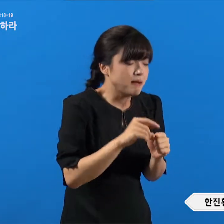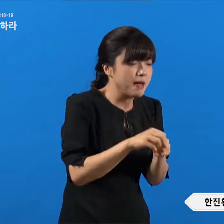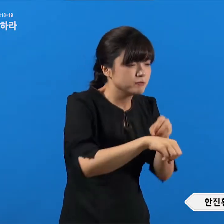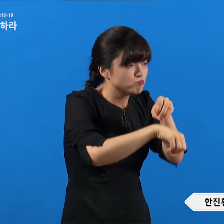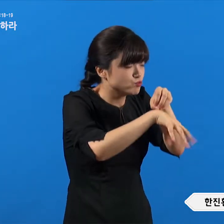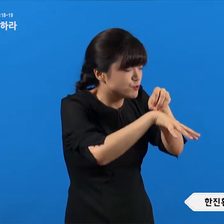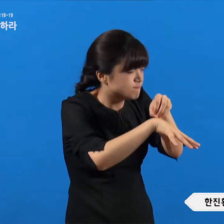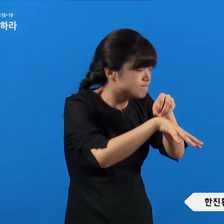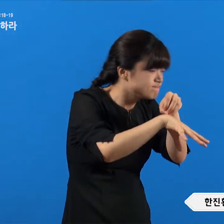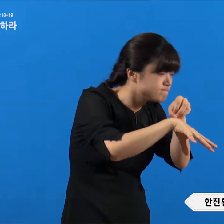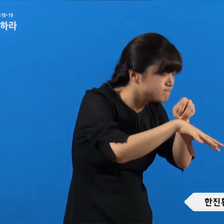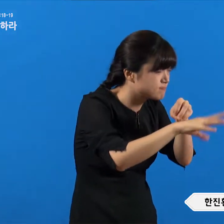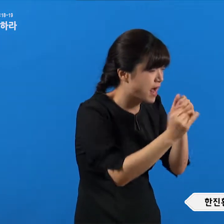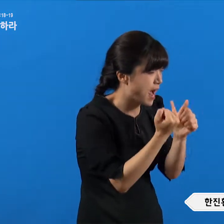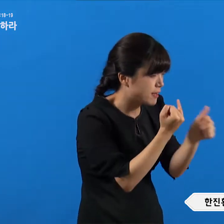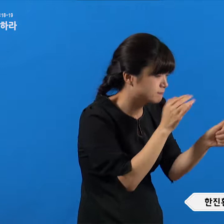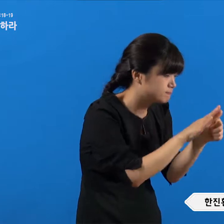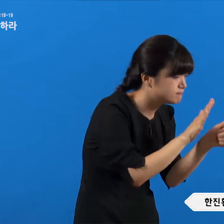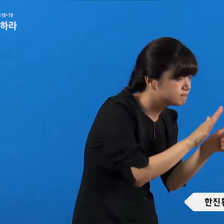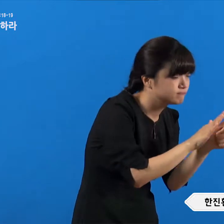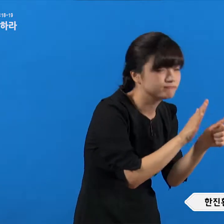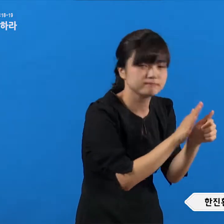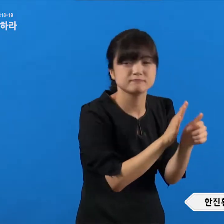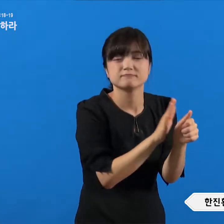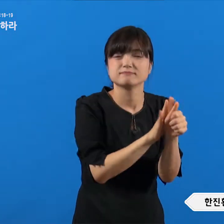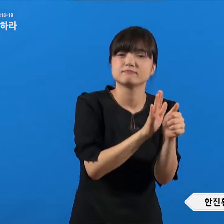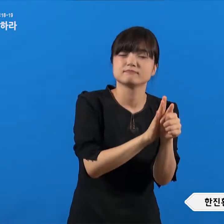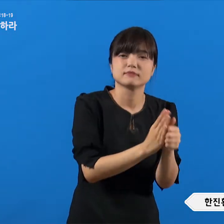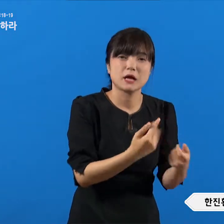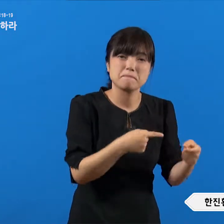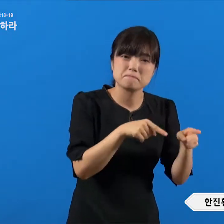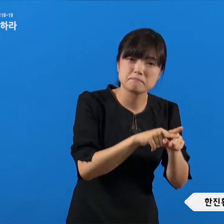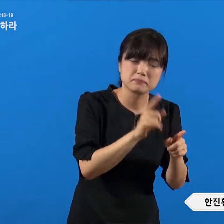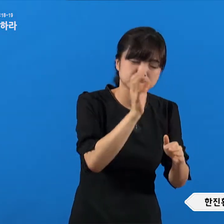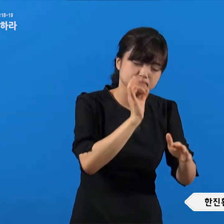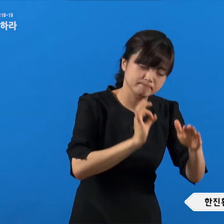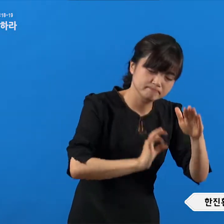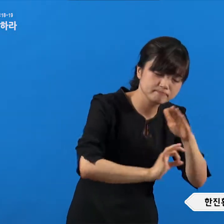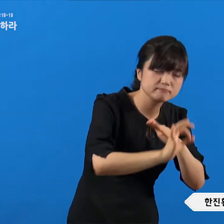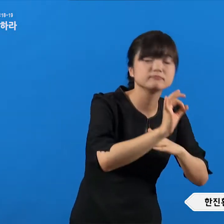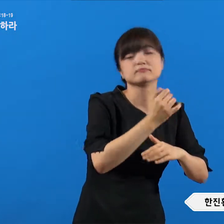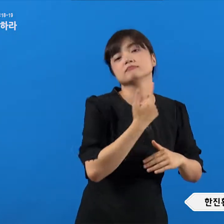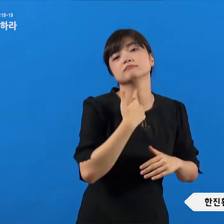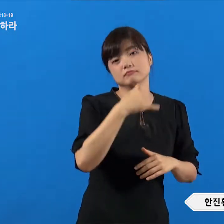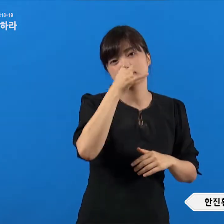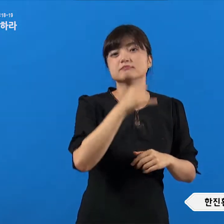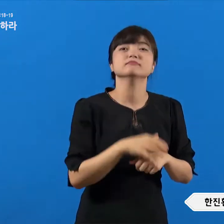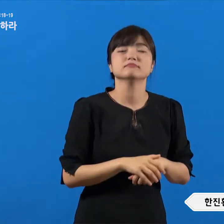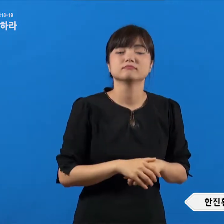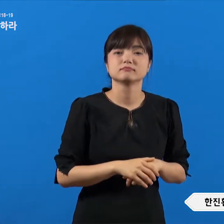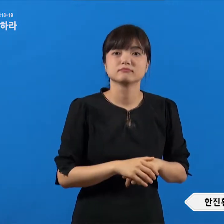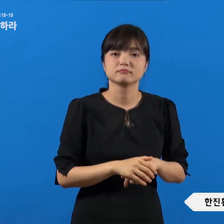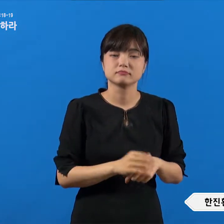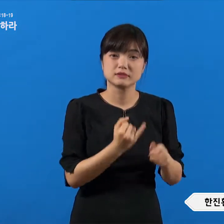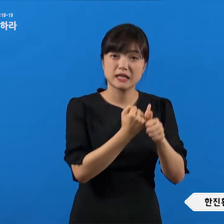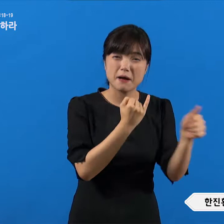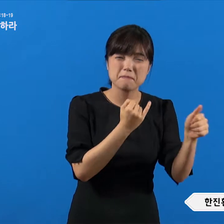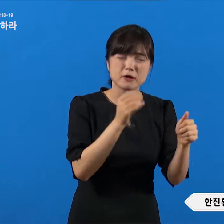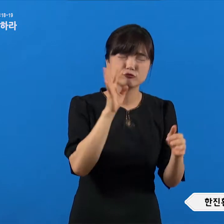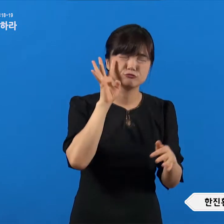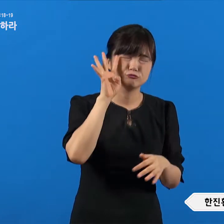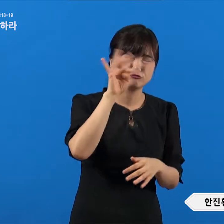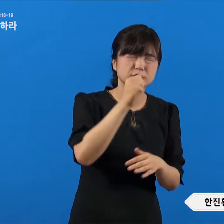호롱불을 들고 남편을 비춰주면서 그렇게 함께 밤을 샜습니다. 헨리 포드가